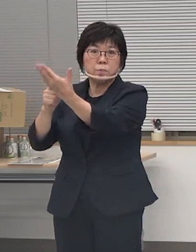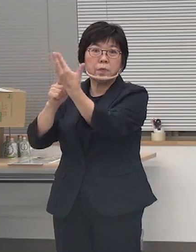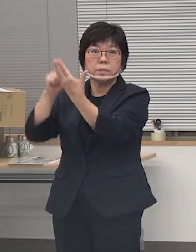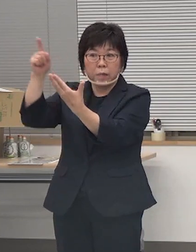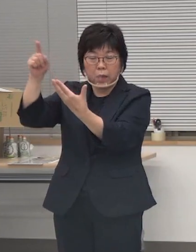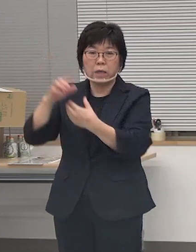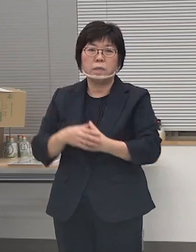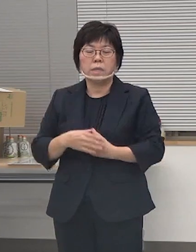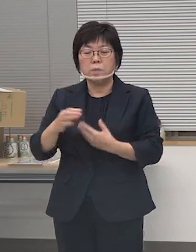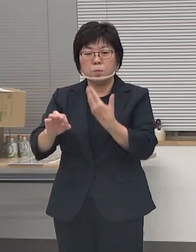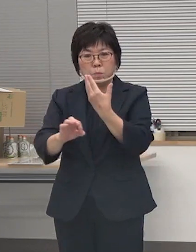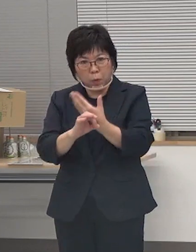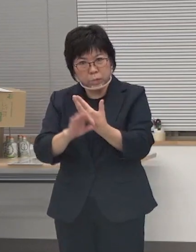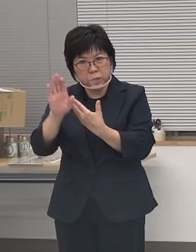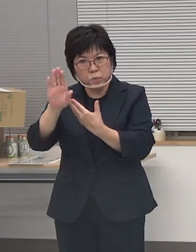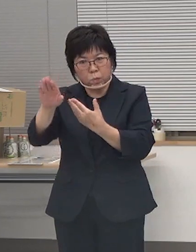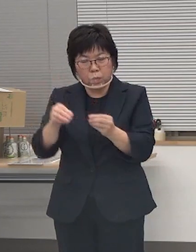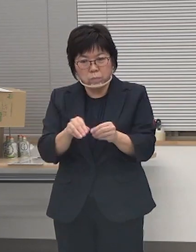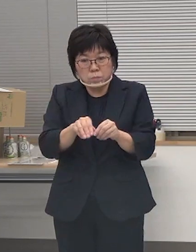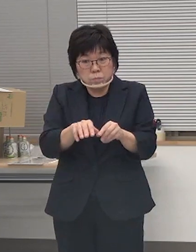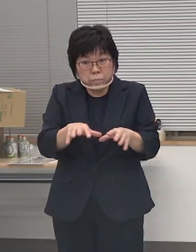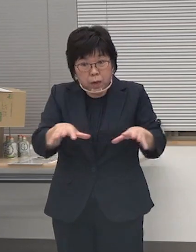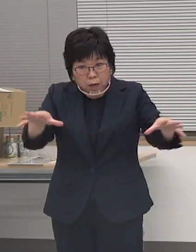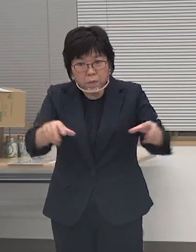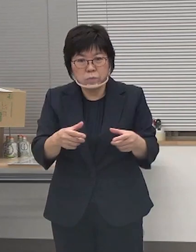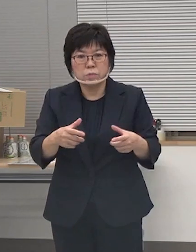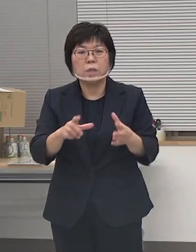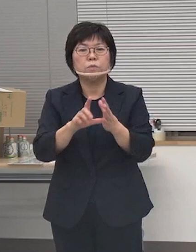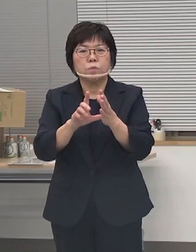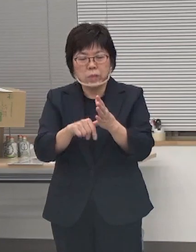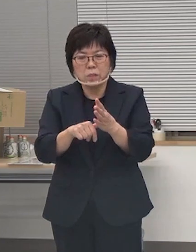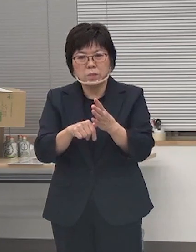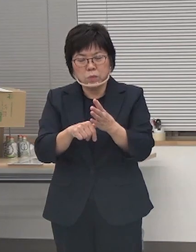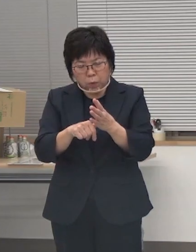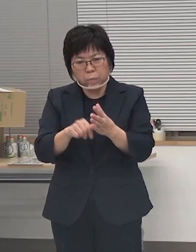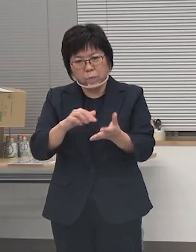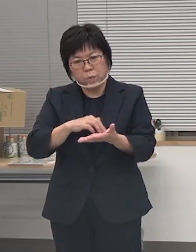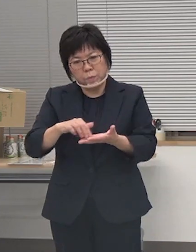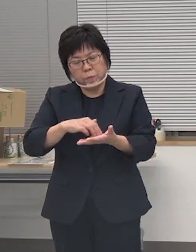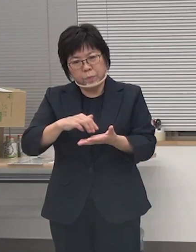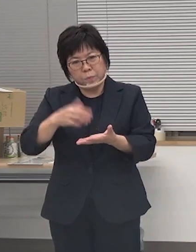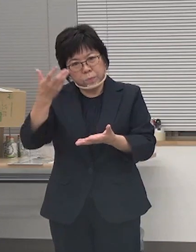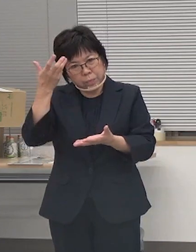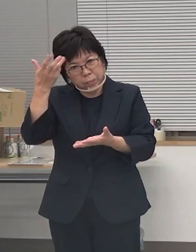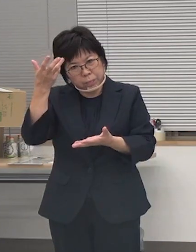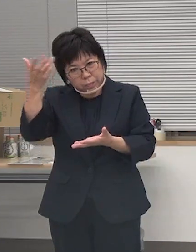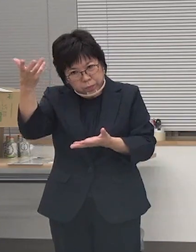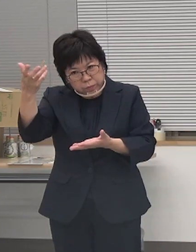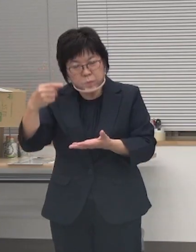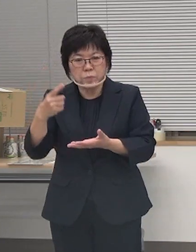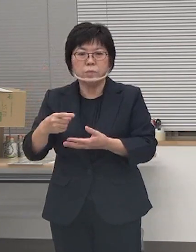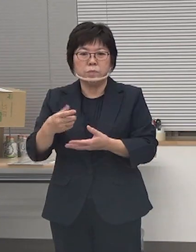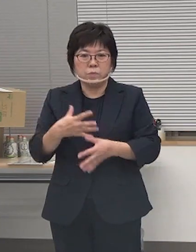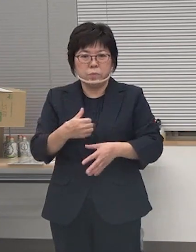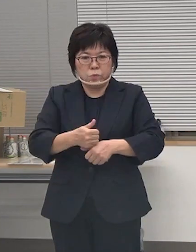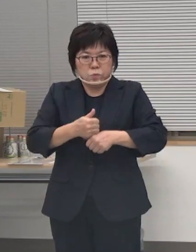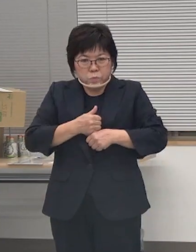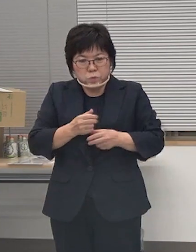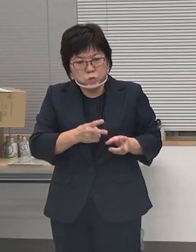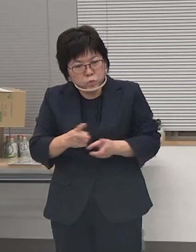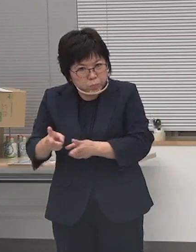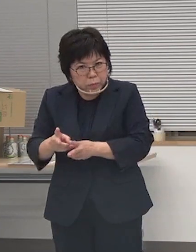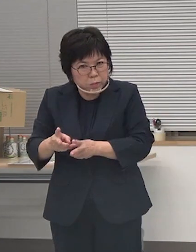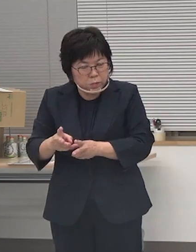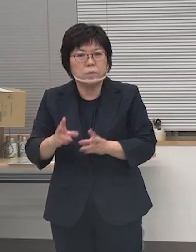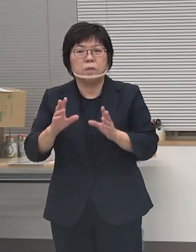再拡大期の患者数の推計について、お分かりをいたしました。で最終的なところとしては、もちろん、